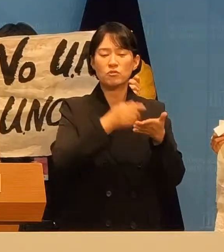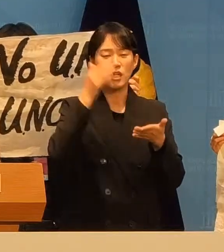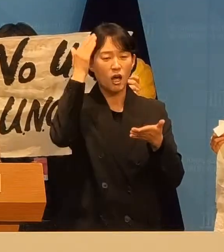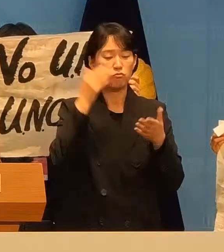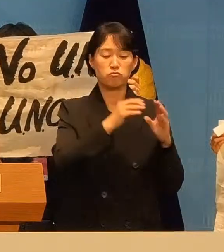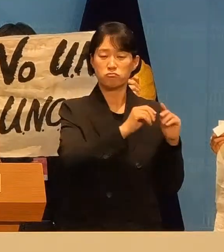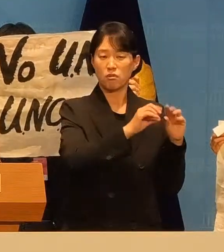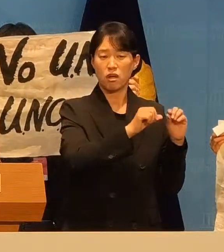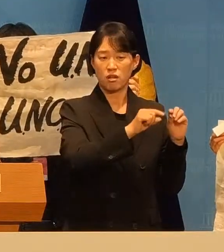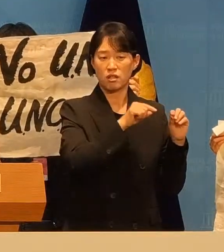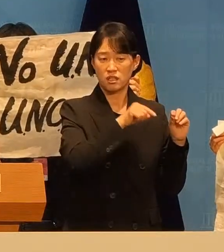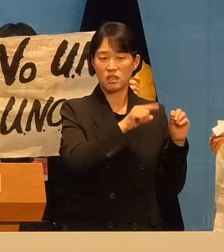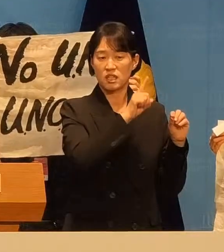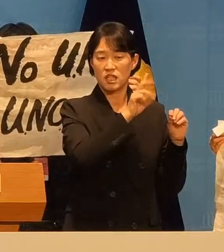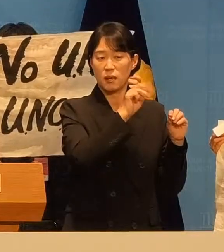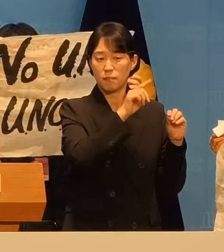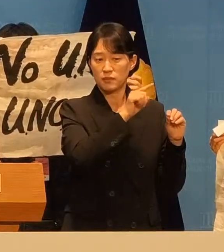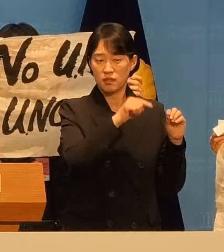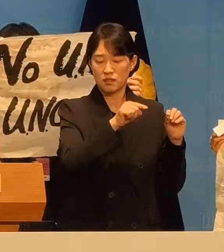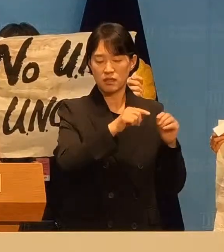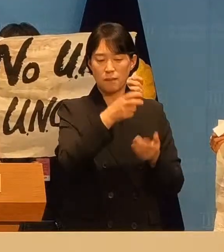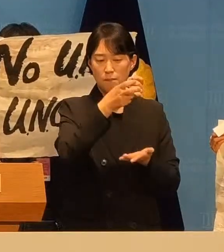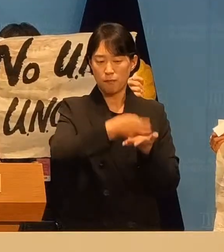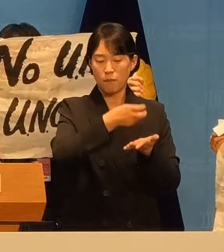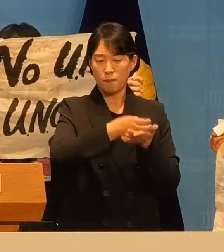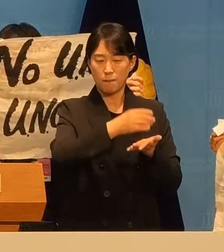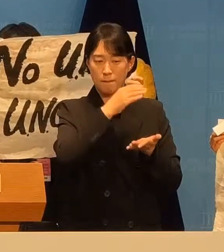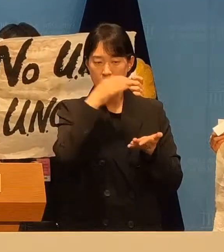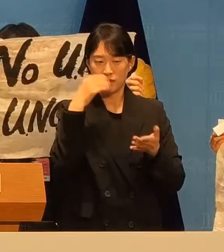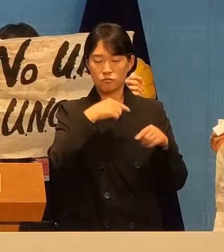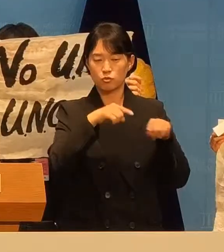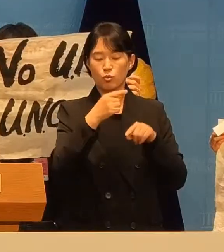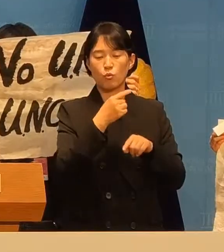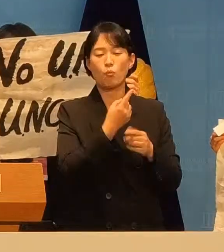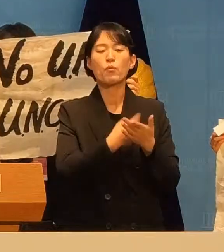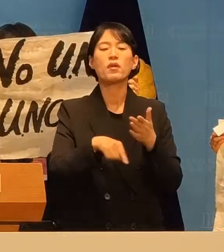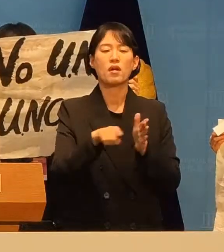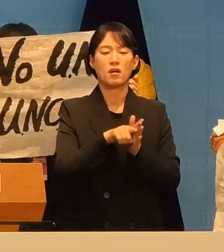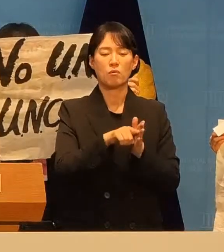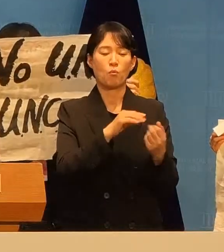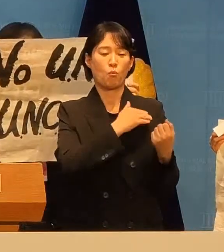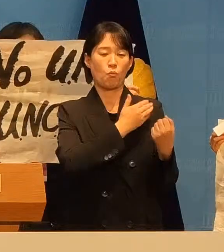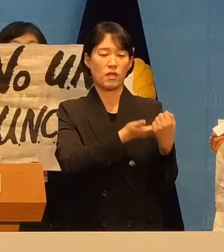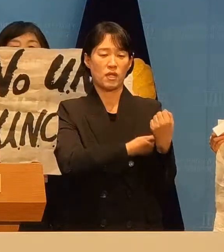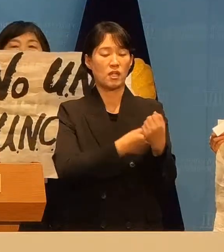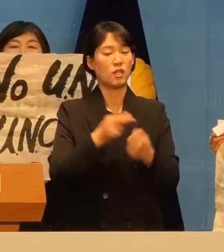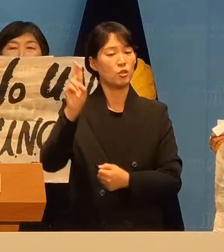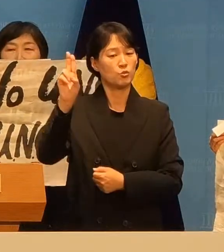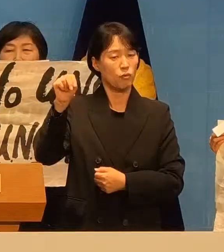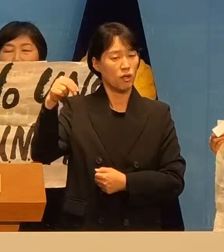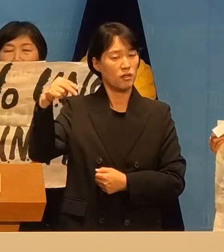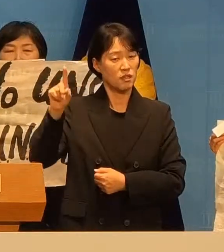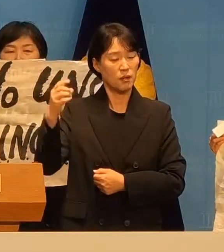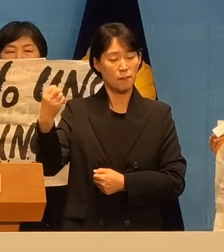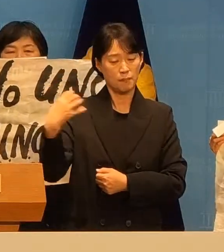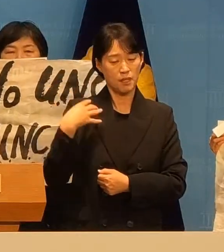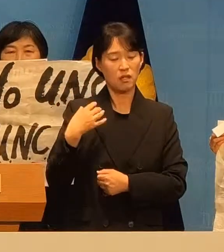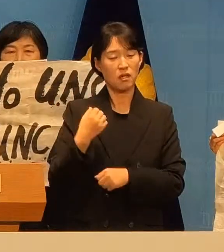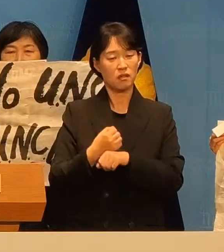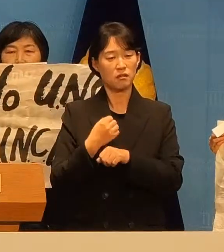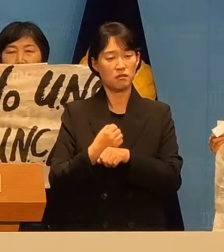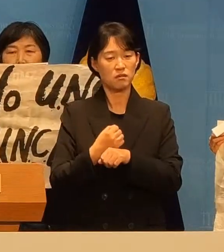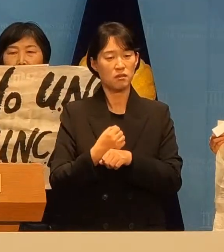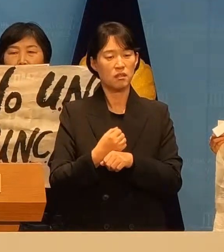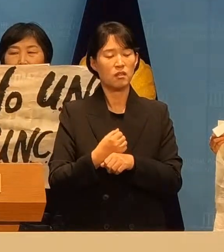영토인 비무장지대에서 법적 질서를 정립하기 위한 주권의 행사이다. 즉 유엔사가 그토록 강조해온